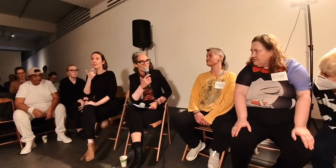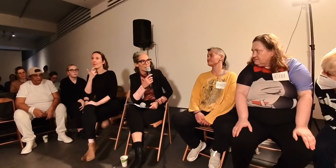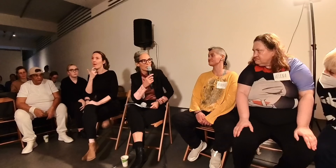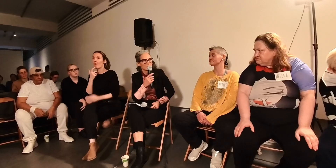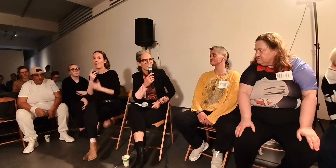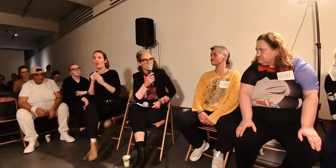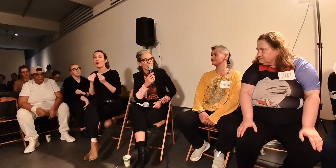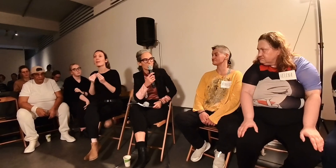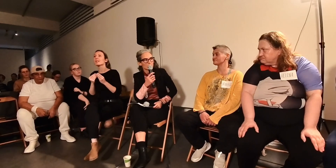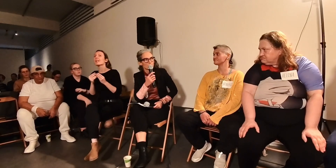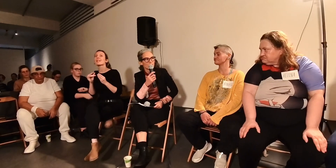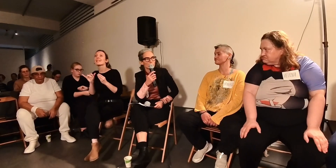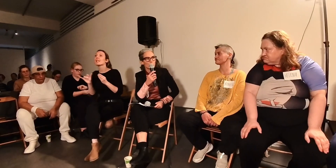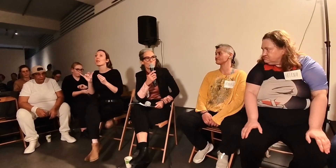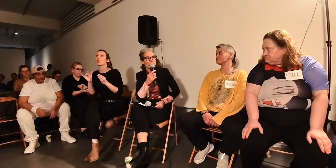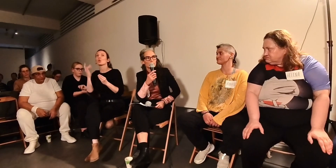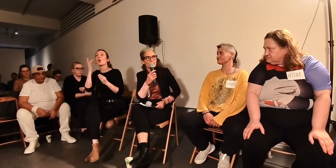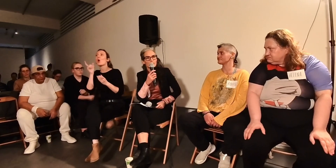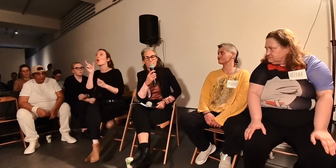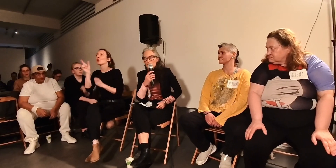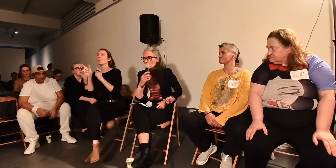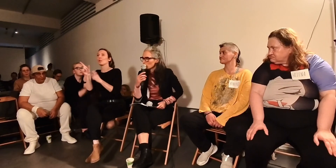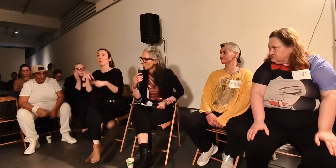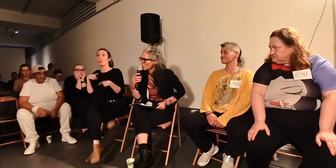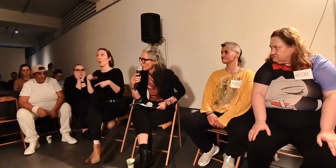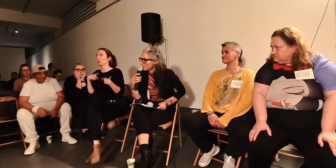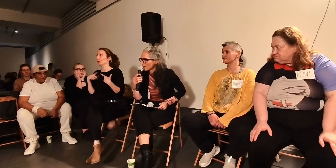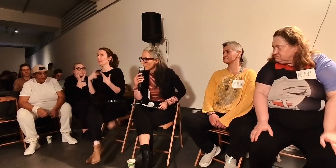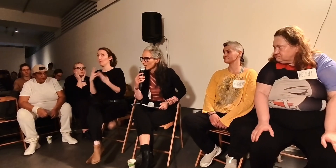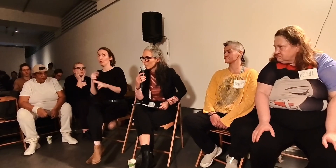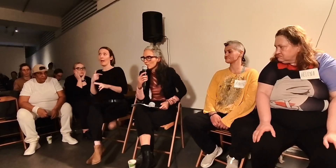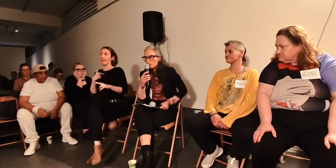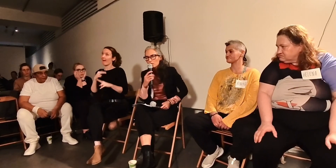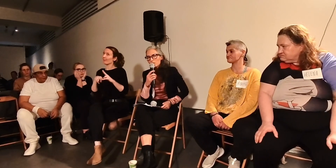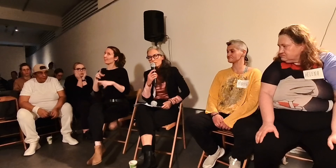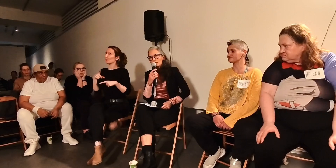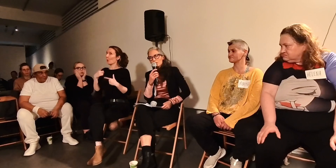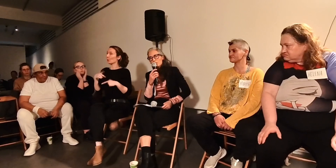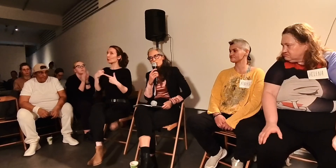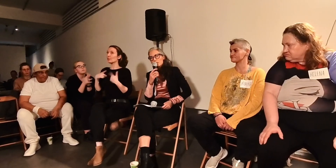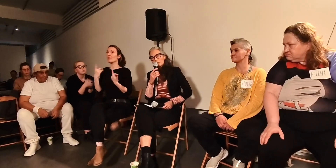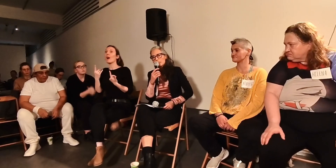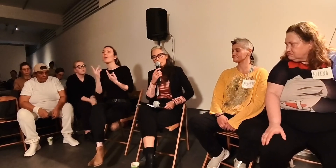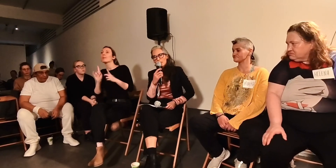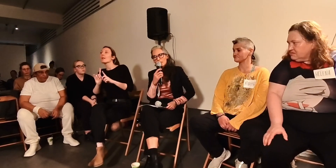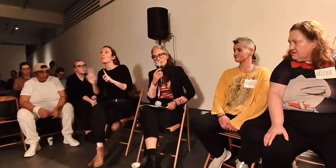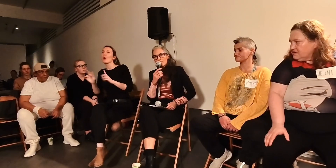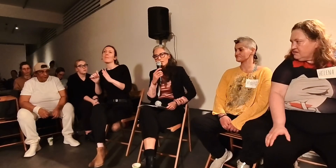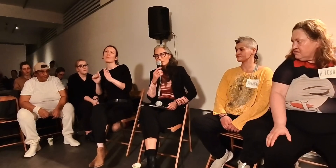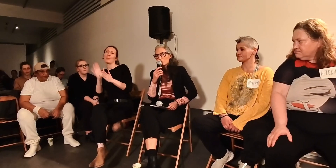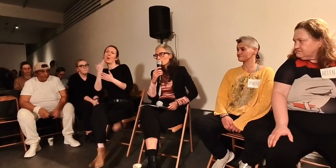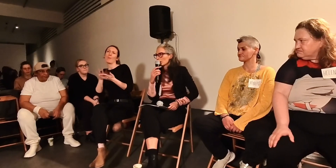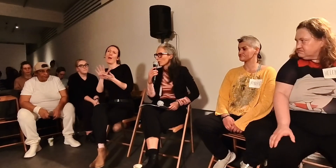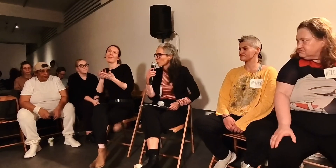ty různé termíny, které třeba tady budou padat, hlavně asi ode mě a které už figurovaly v těch různých